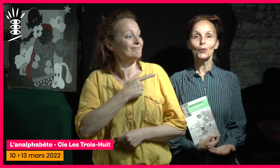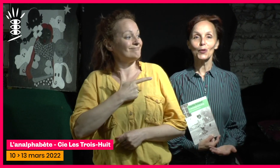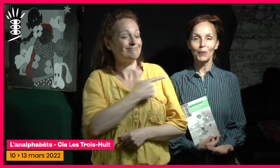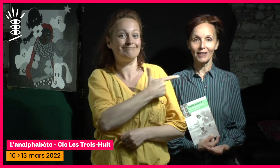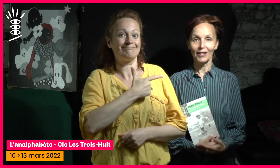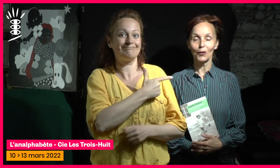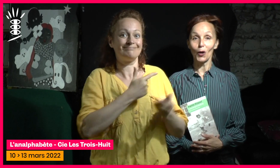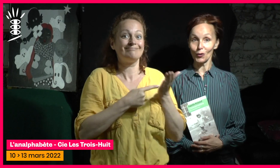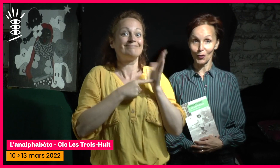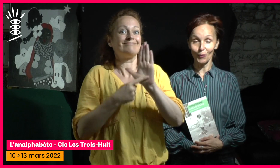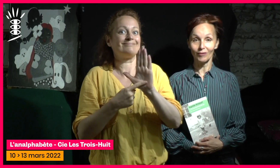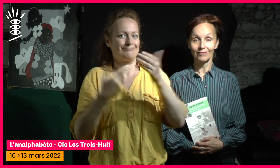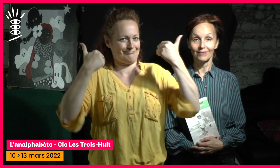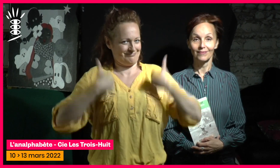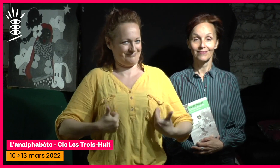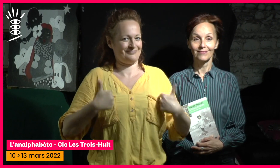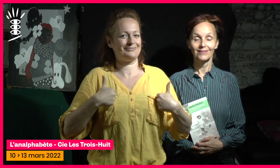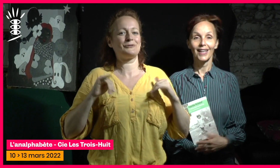Nous jouons le spectacle ensemble.